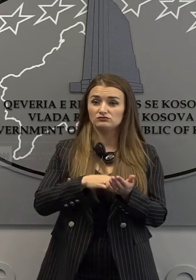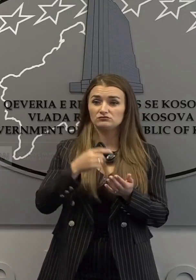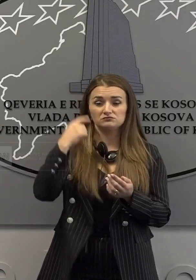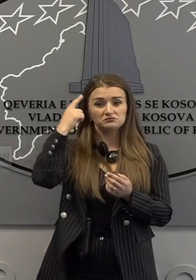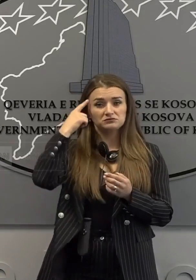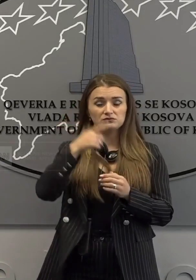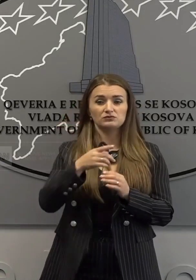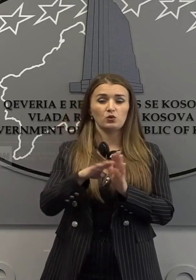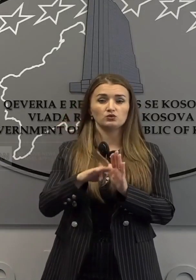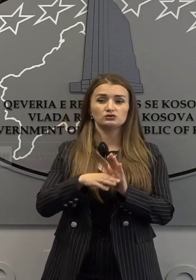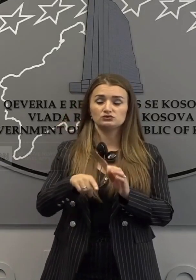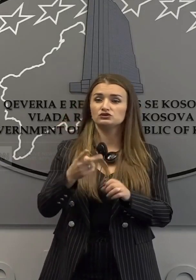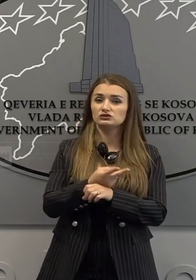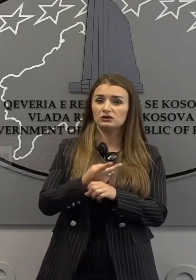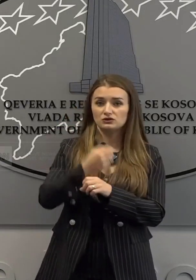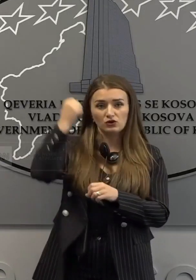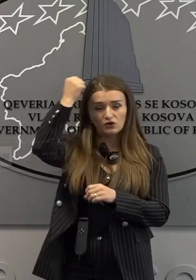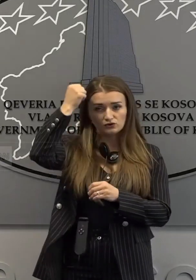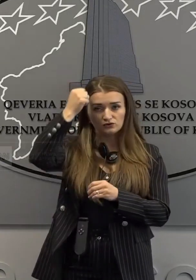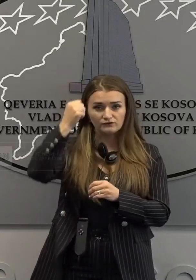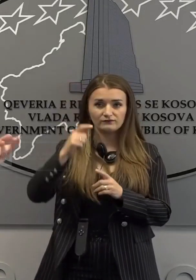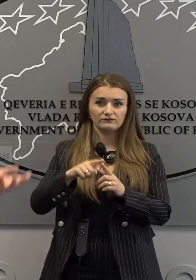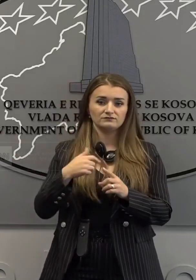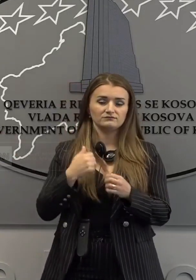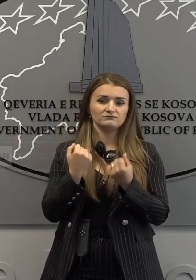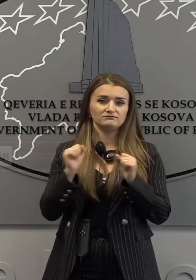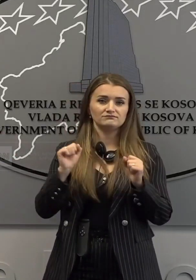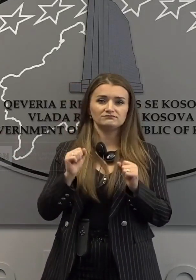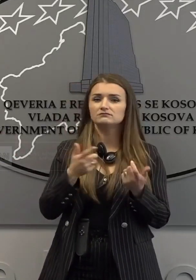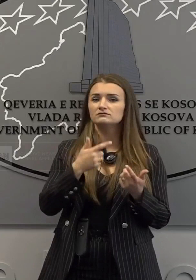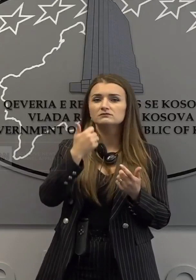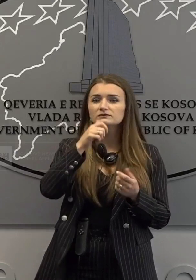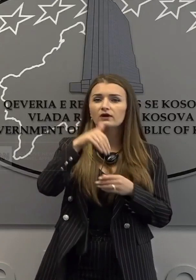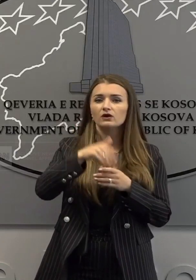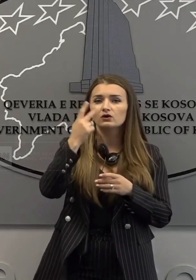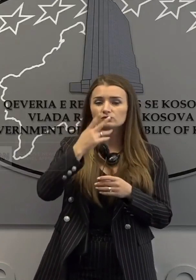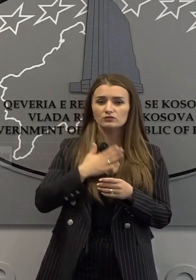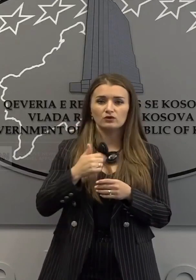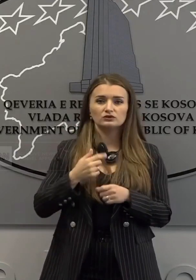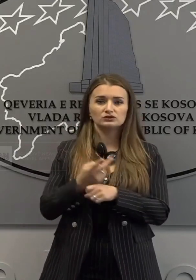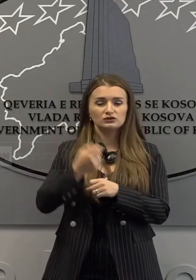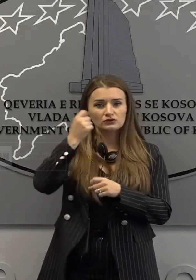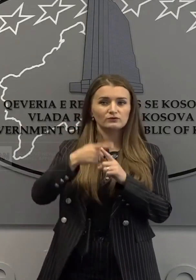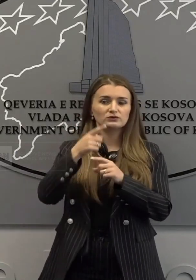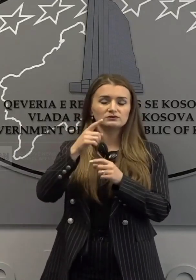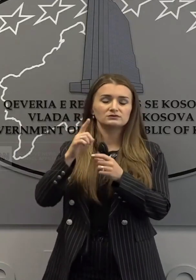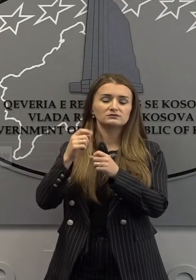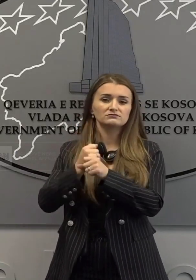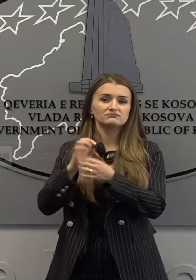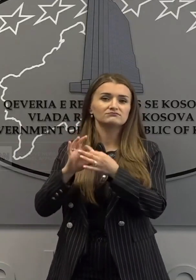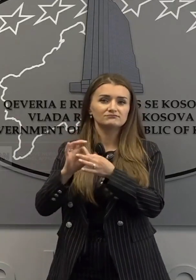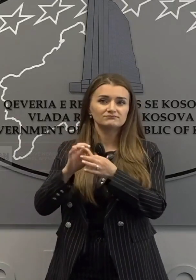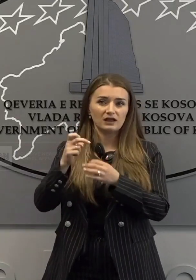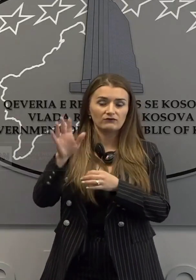dhe sovranitetin e Kosovës, e ka fjallën për ne dhe partnerët tonë ndërkombëtar, ai thot, ne nuk